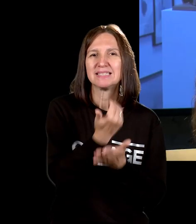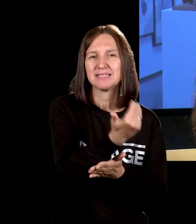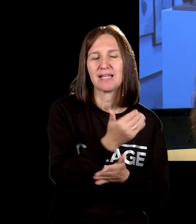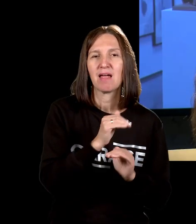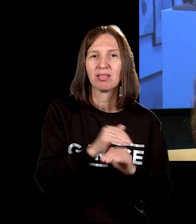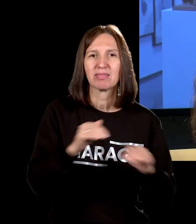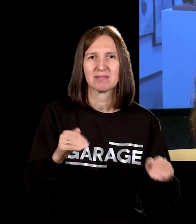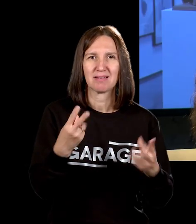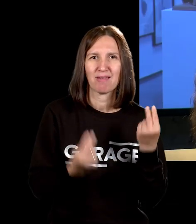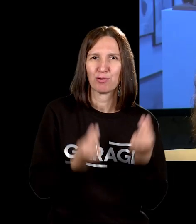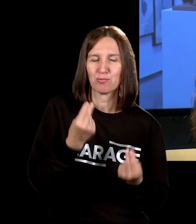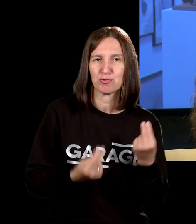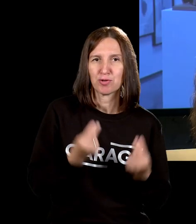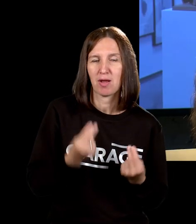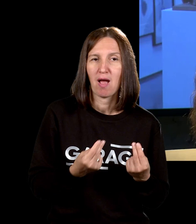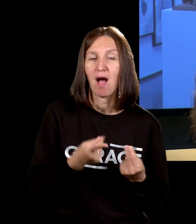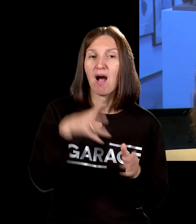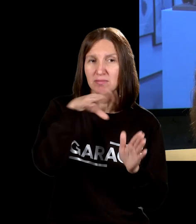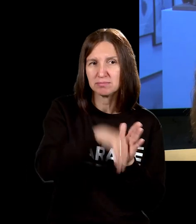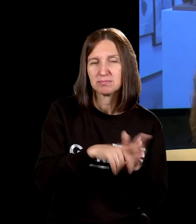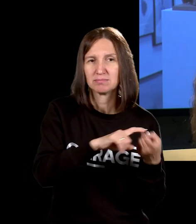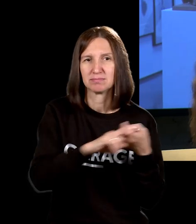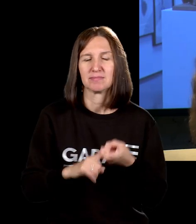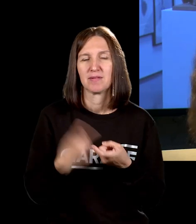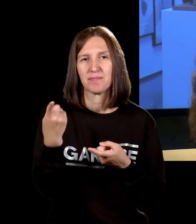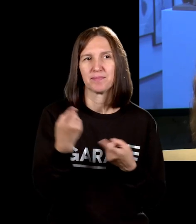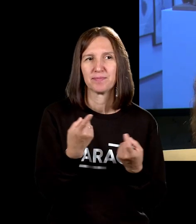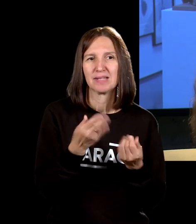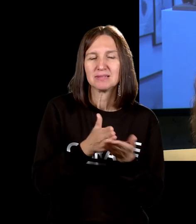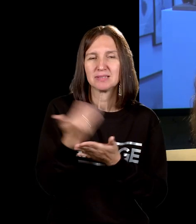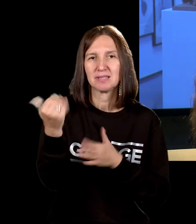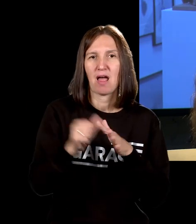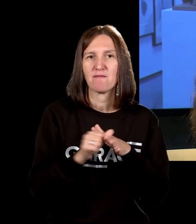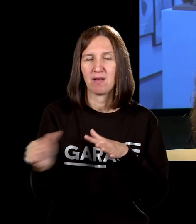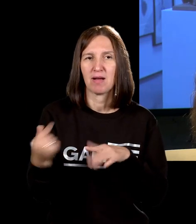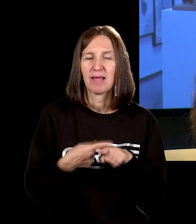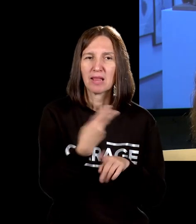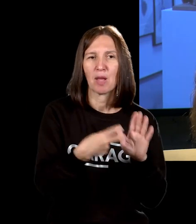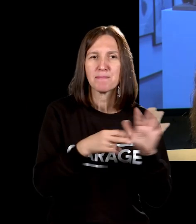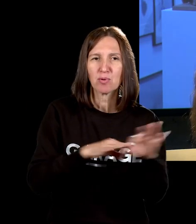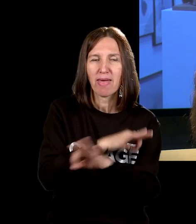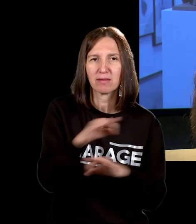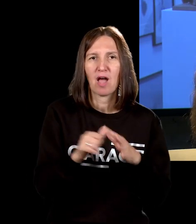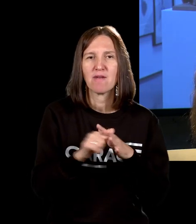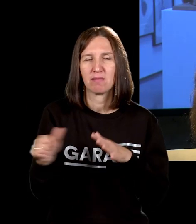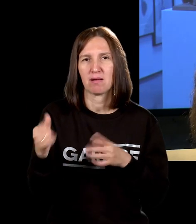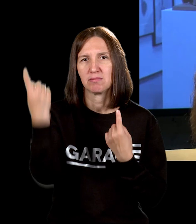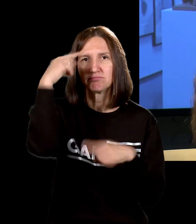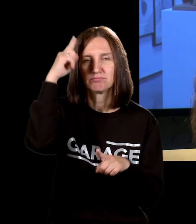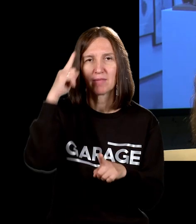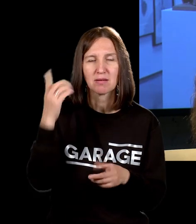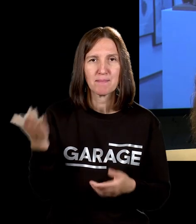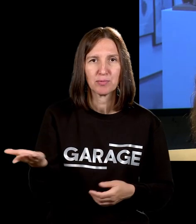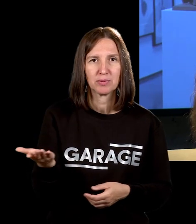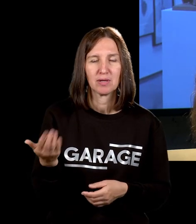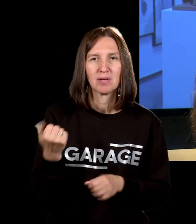это проектные авангардные работы, которые, знаете, там... Вот, Татлин, да, которые всегда немножко сделаны, немножко